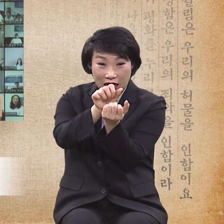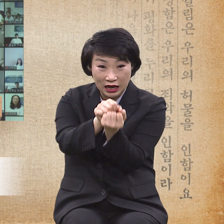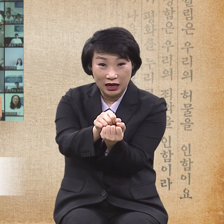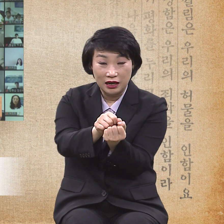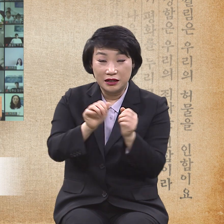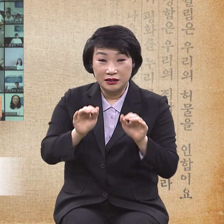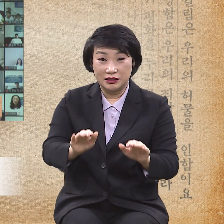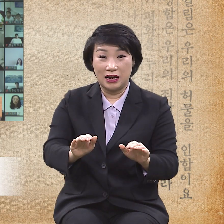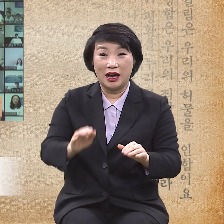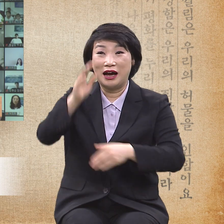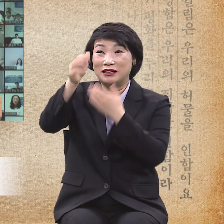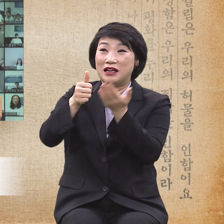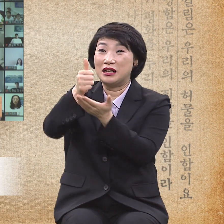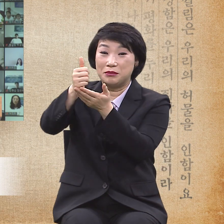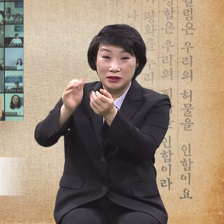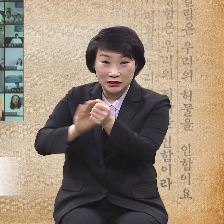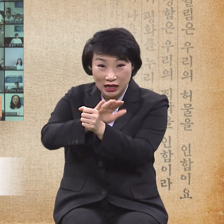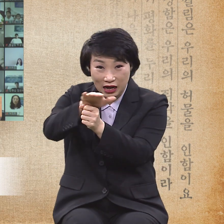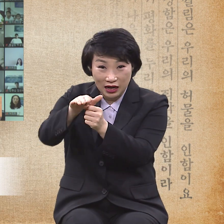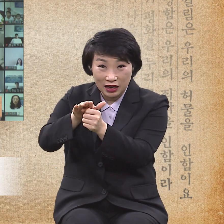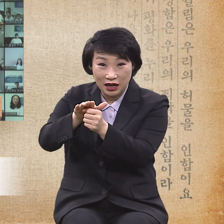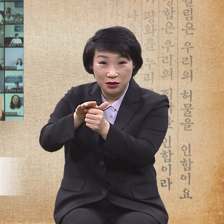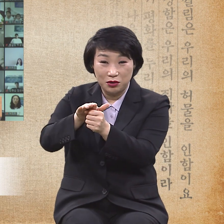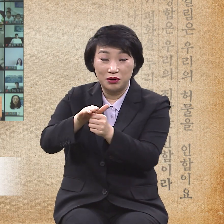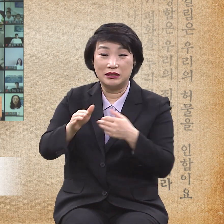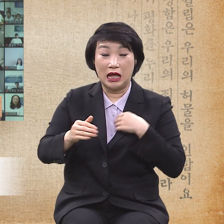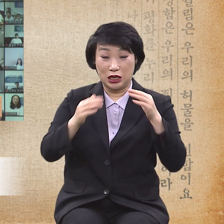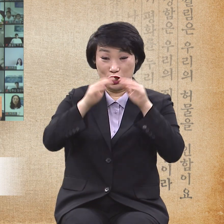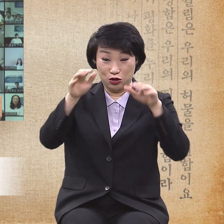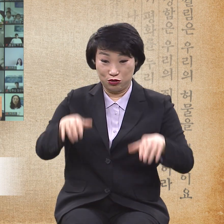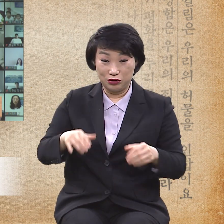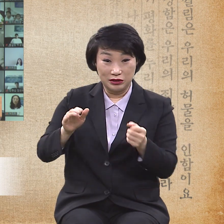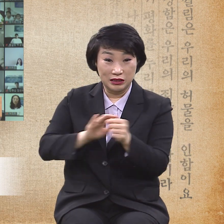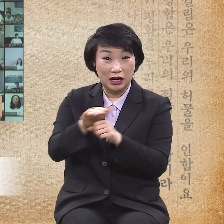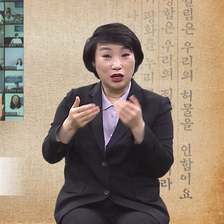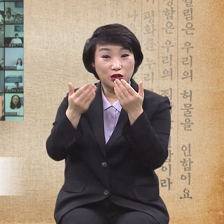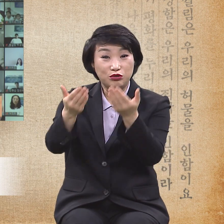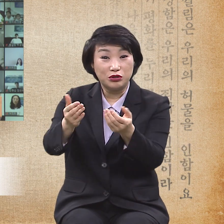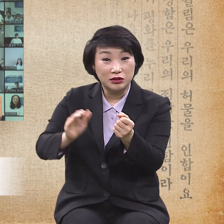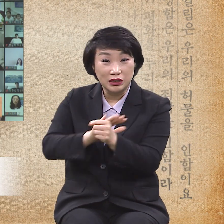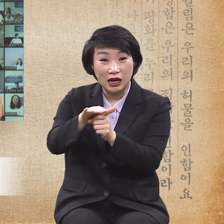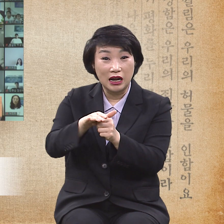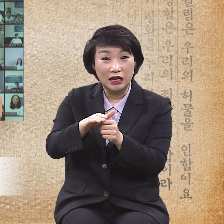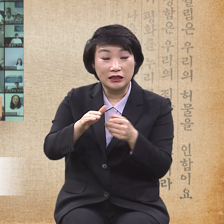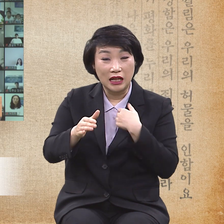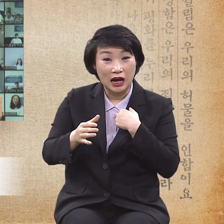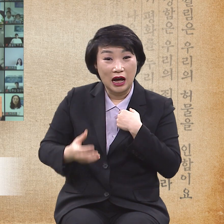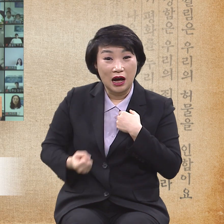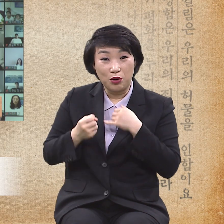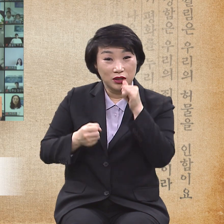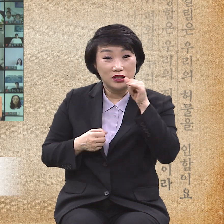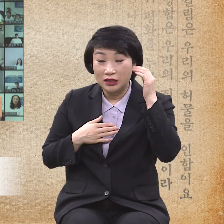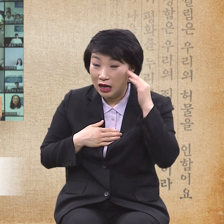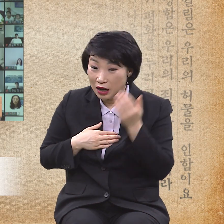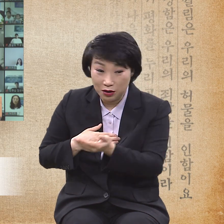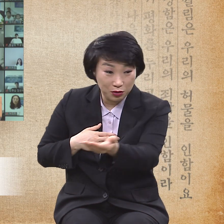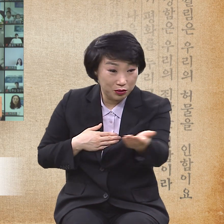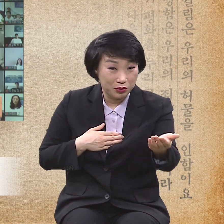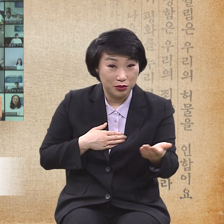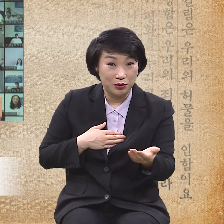다하여 하나님을 사랑하고 내 이웃을 사랑할 수 있는 사랑이 내게 있느냐 이